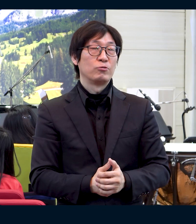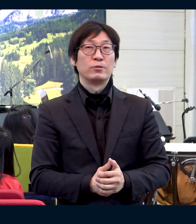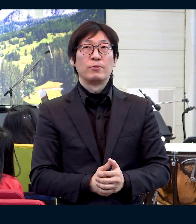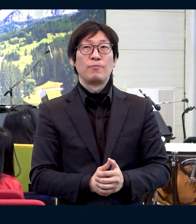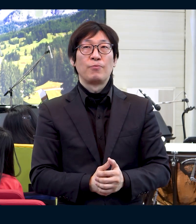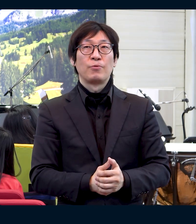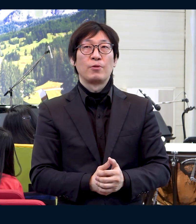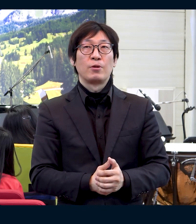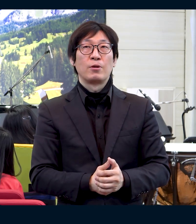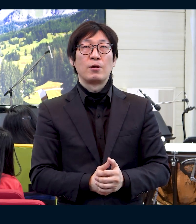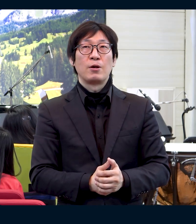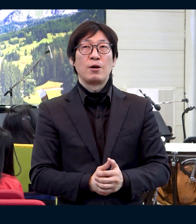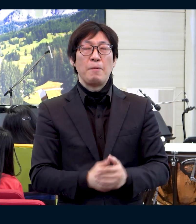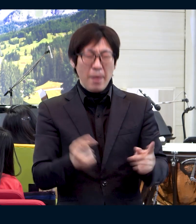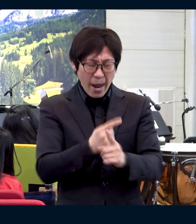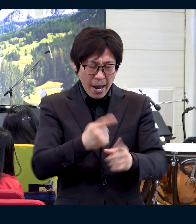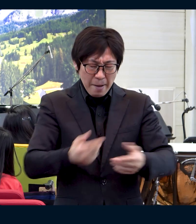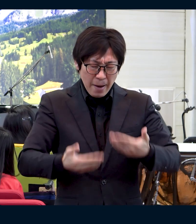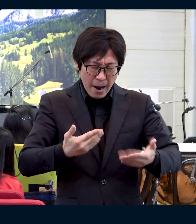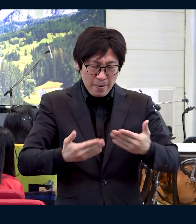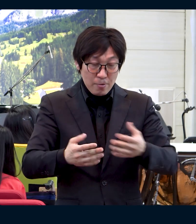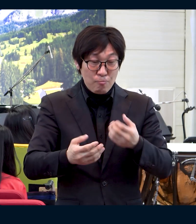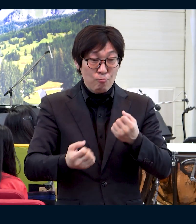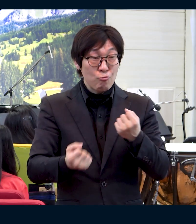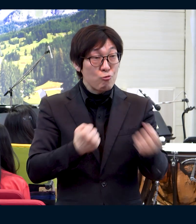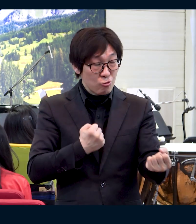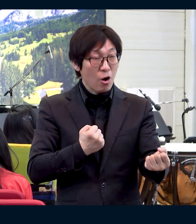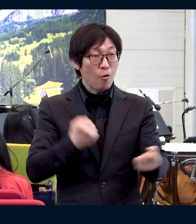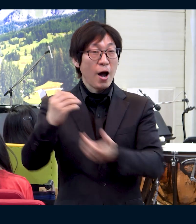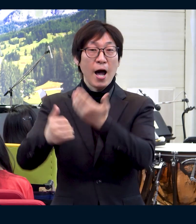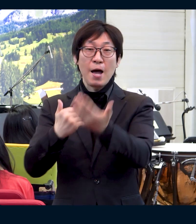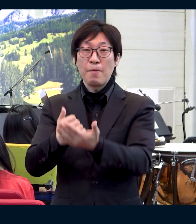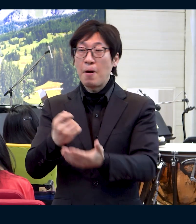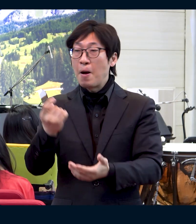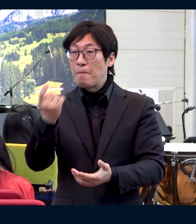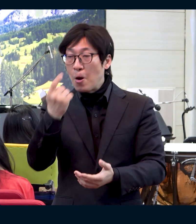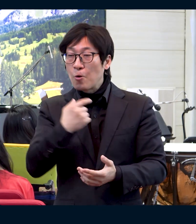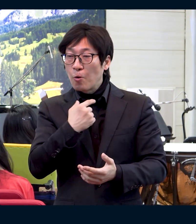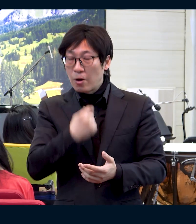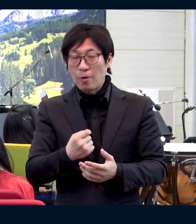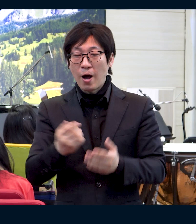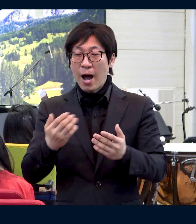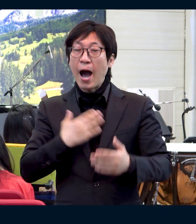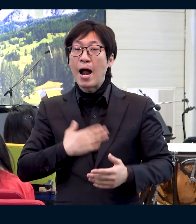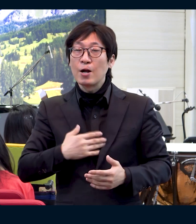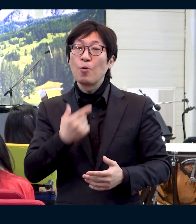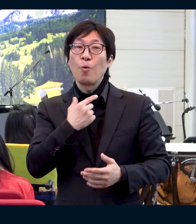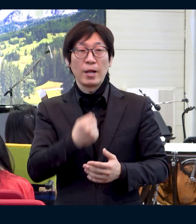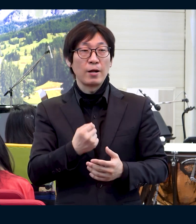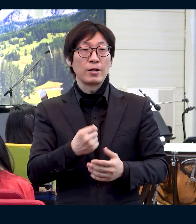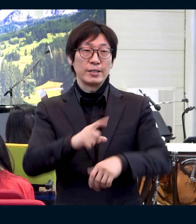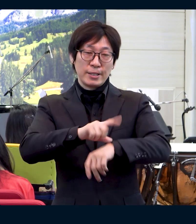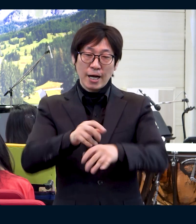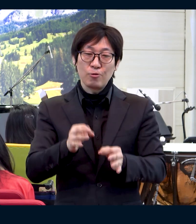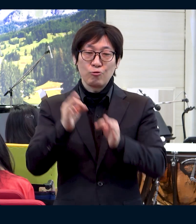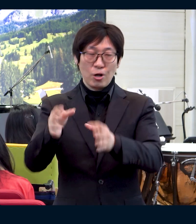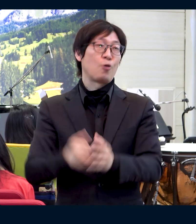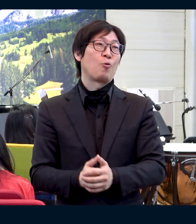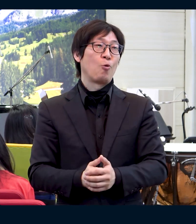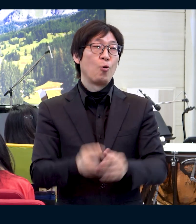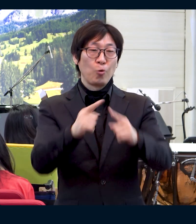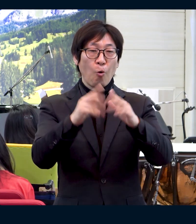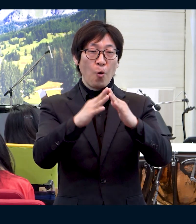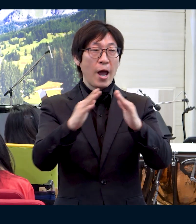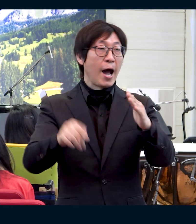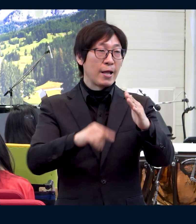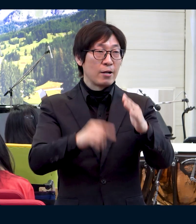많은 분주함 속에서도 그들이 예수님을 알아가기 위해서, 하나님을 알아가기 위해서 시간을 들여 훈련을 받고 공부하는 것뿐만 아니라 교회